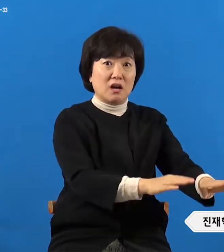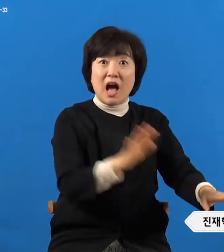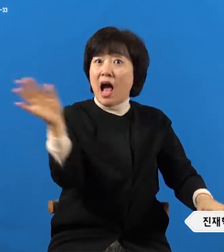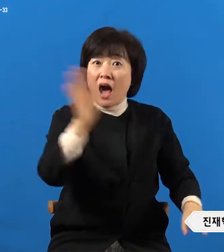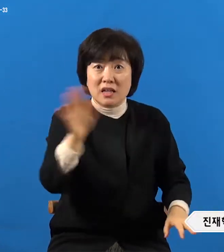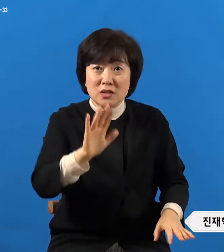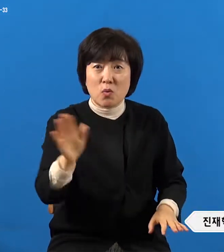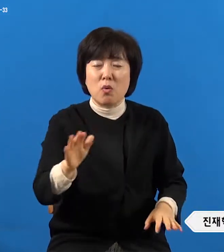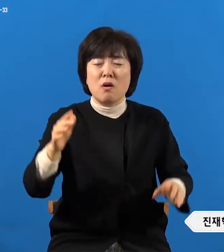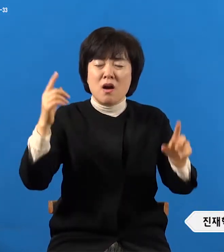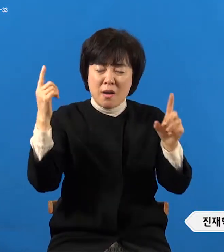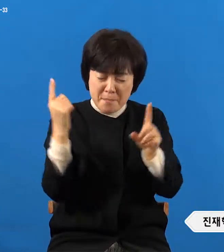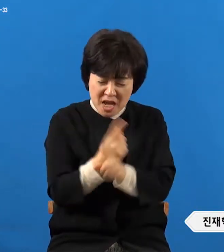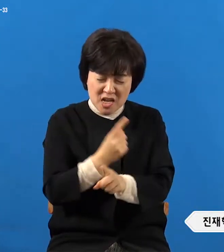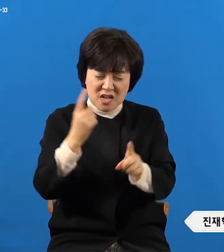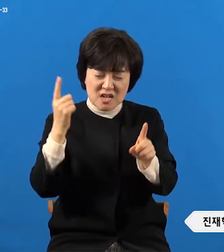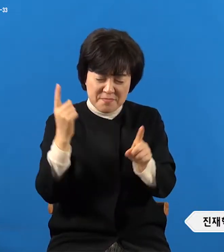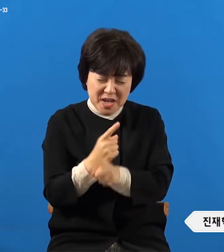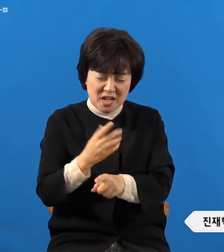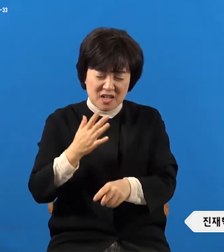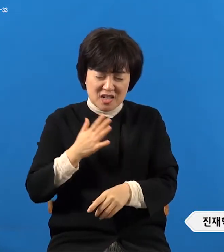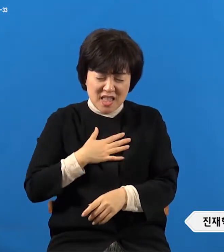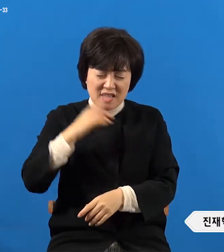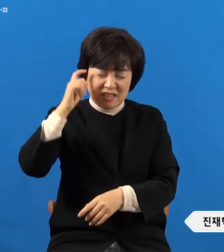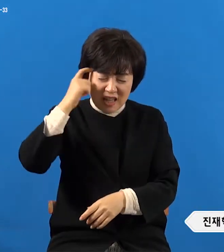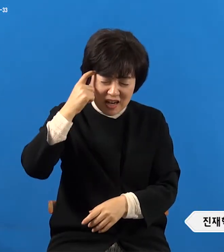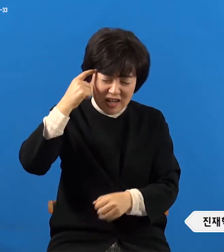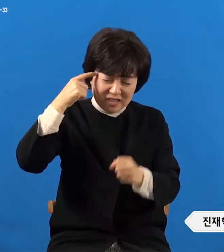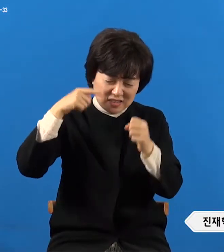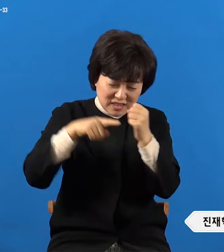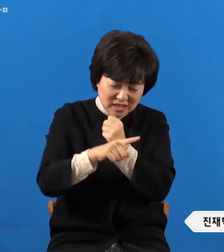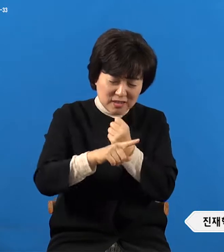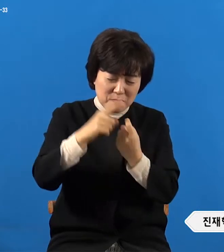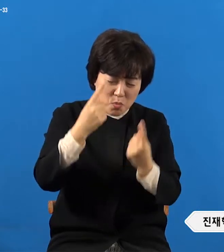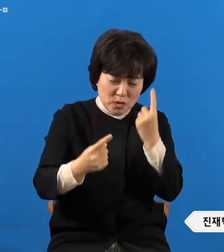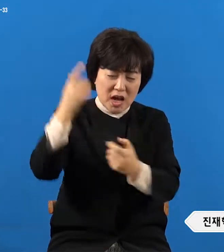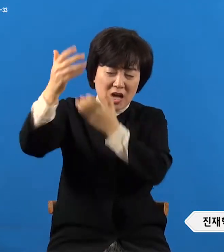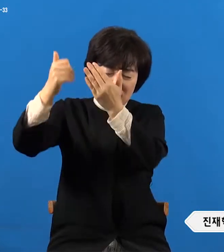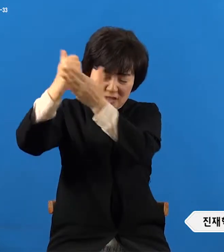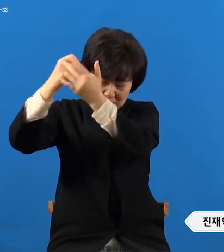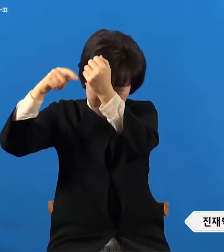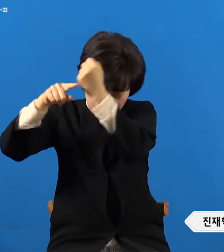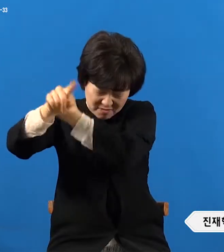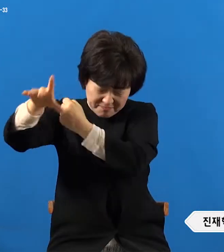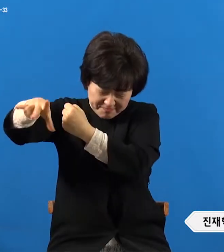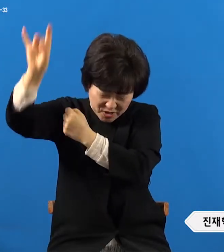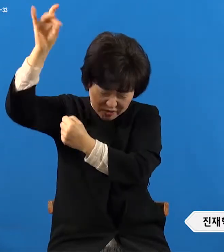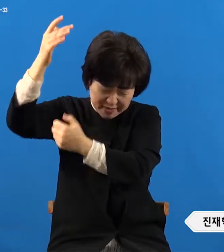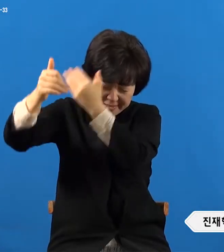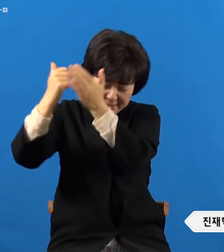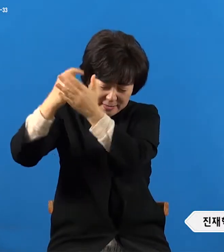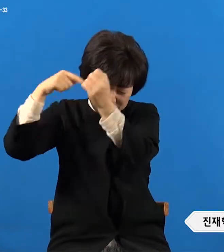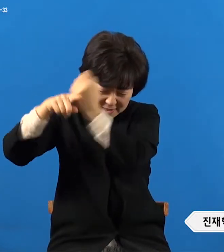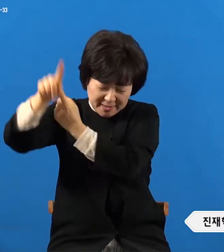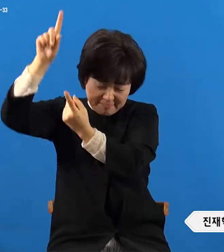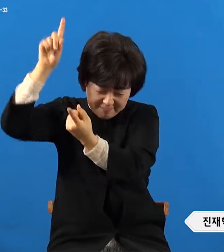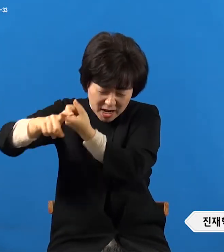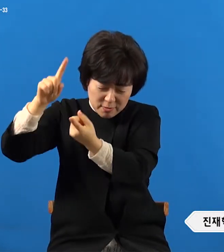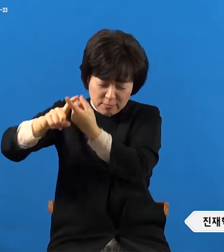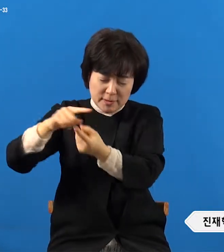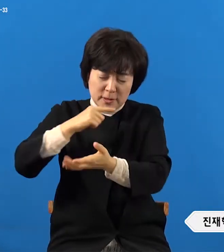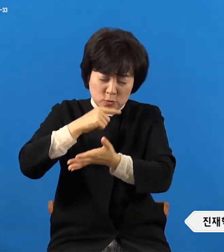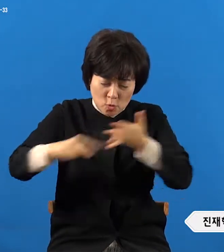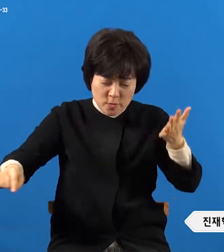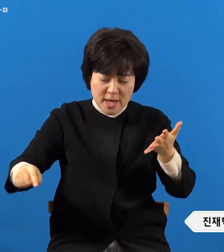가운데 내 뜻보다 하나님의 뜻을 향해 내 십자가를 지고 손해나 고통이나